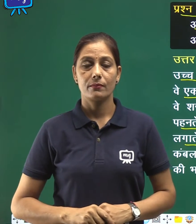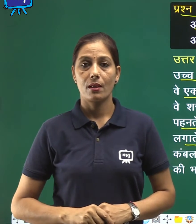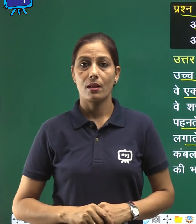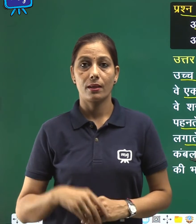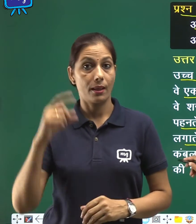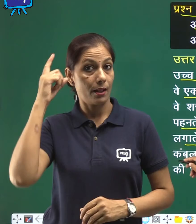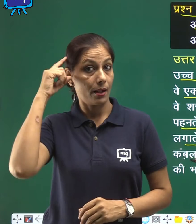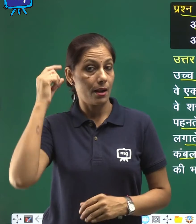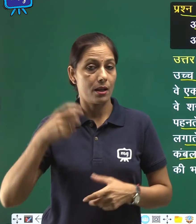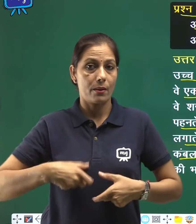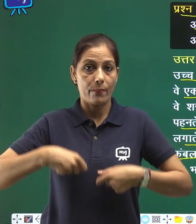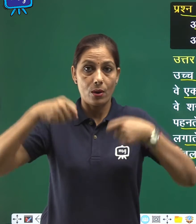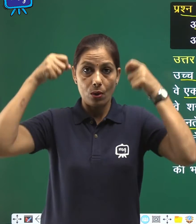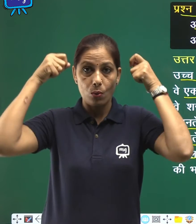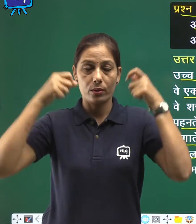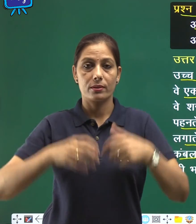काला कंबल ओढ़ते थे।